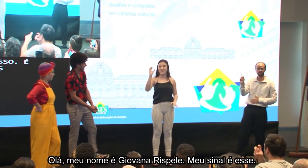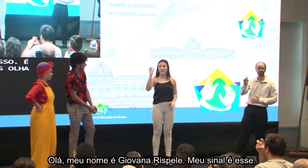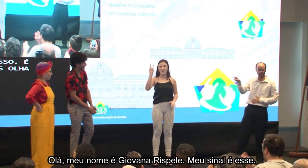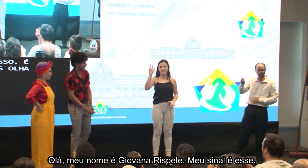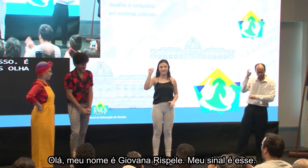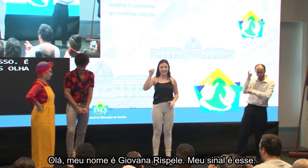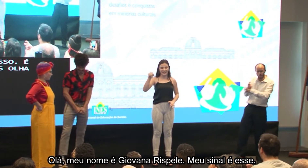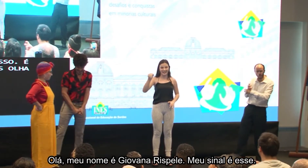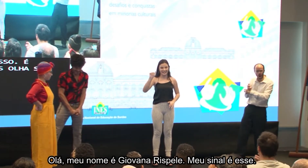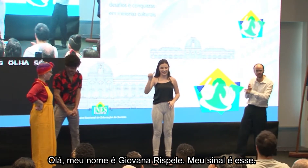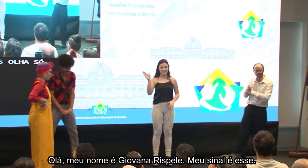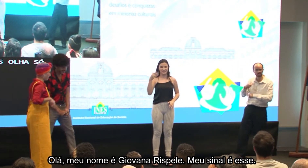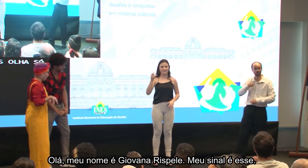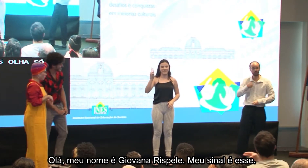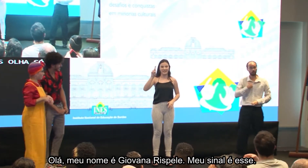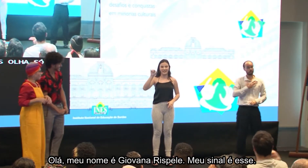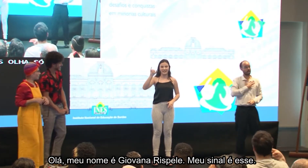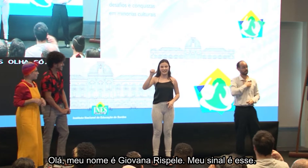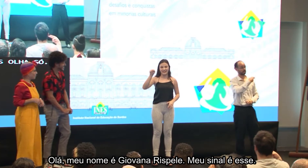meu nome é Giovana.